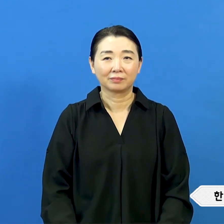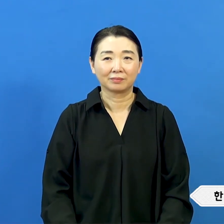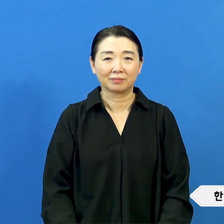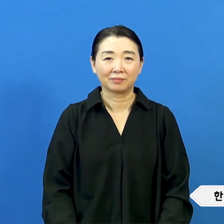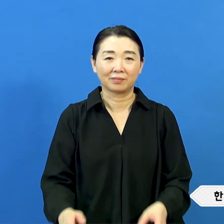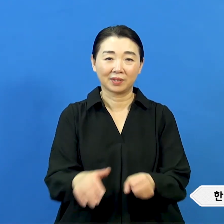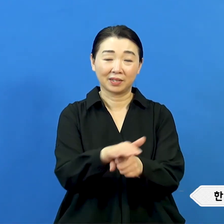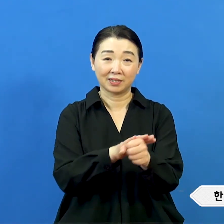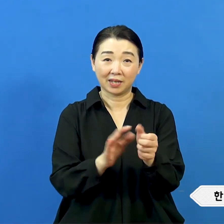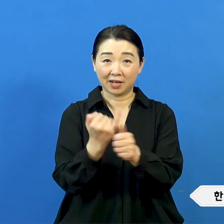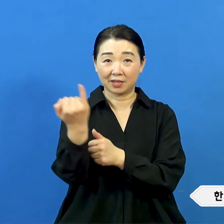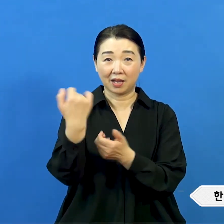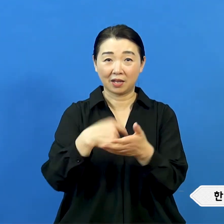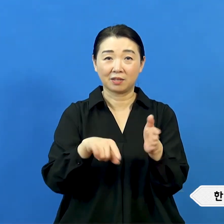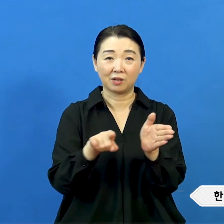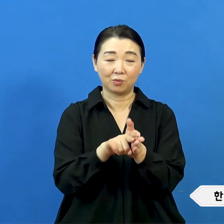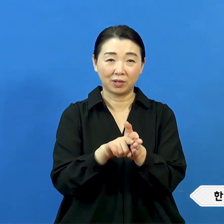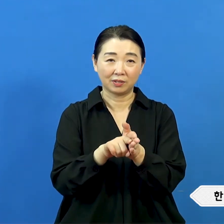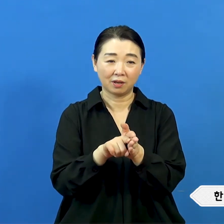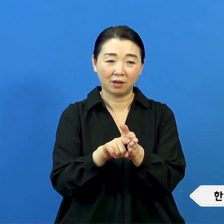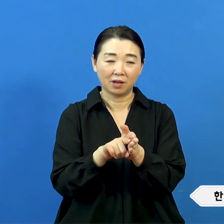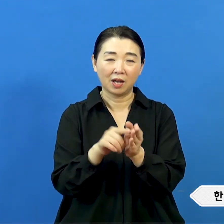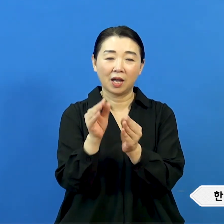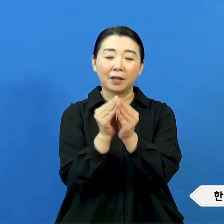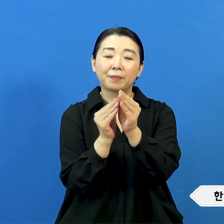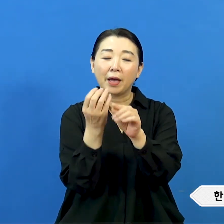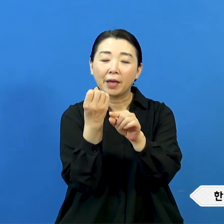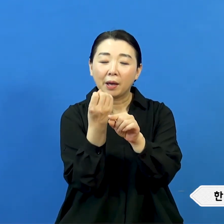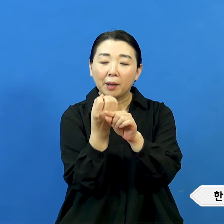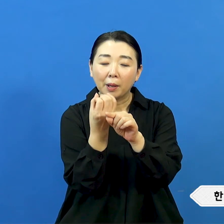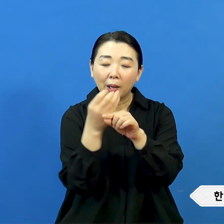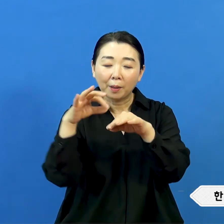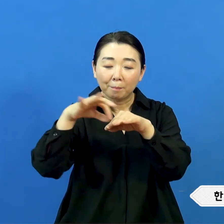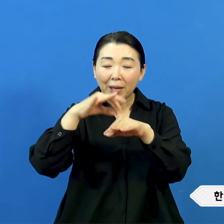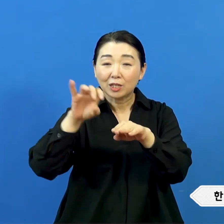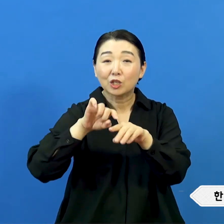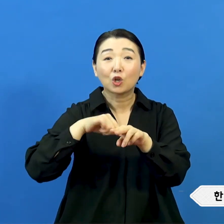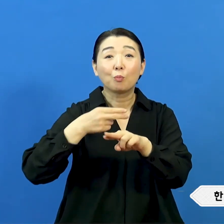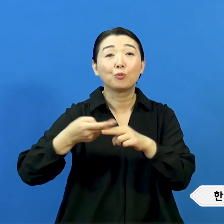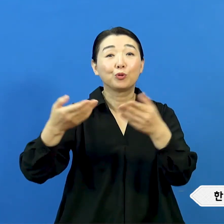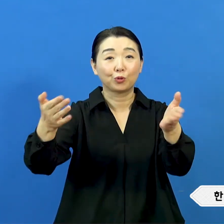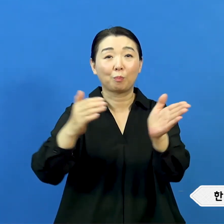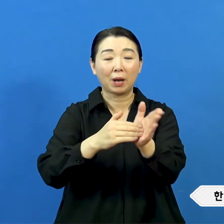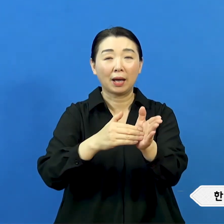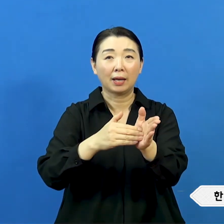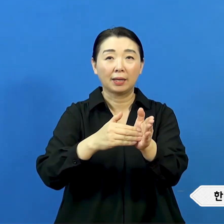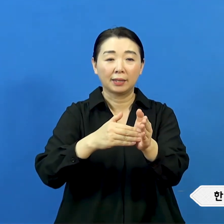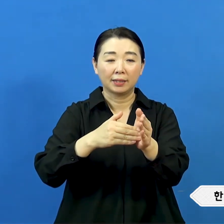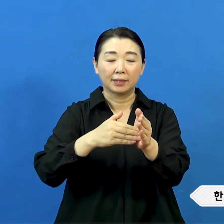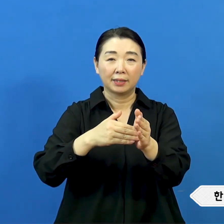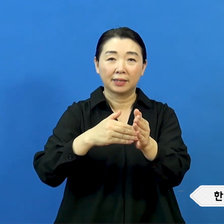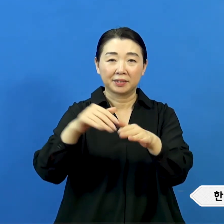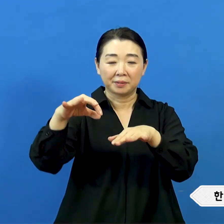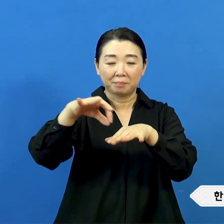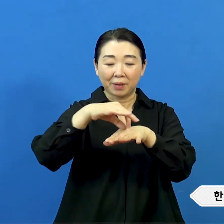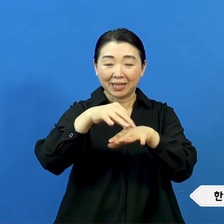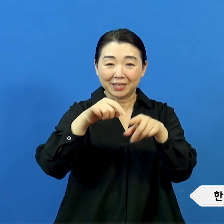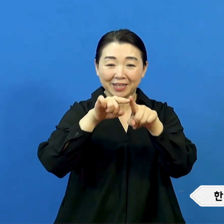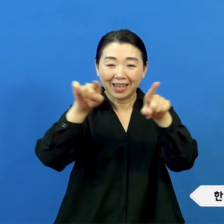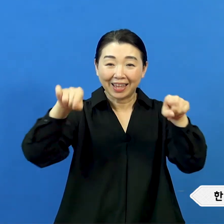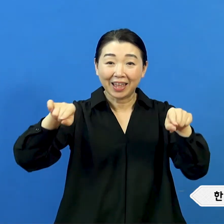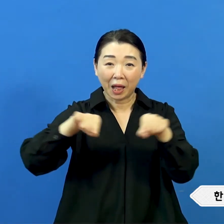사랑하는 아내를 위해서 다이아 반지를 선물을 하면서 그 반지를 담는 함,